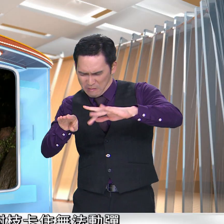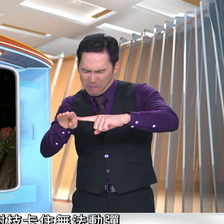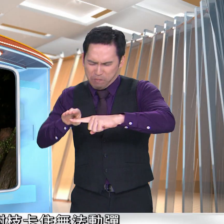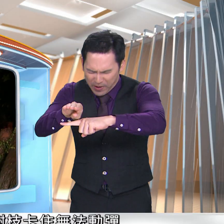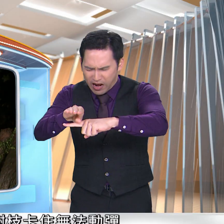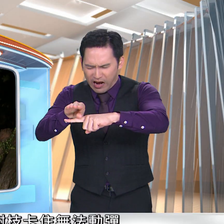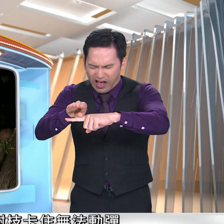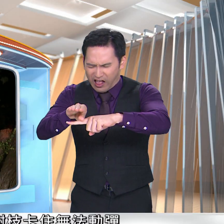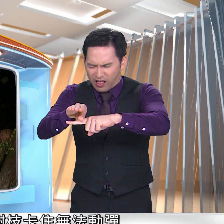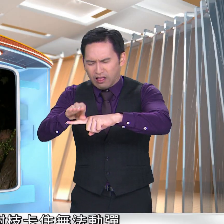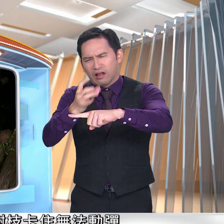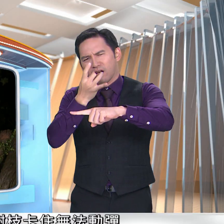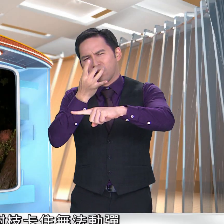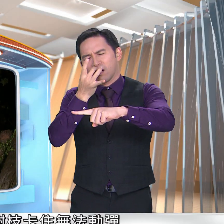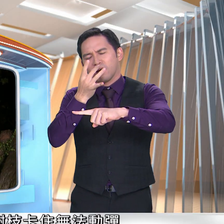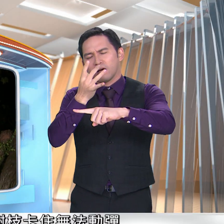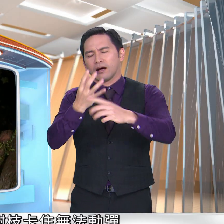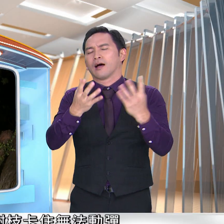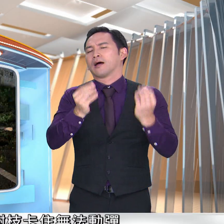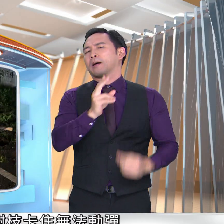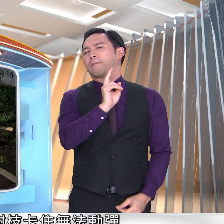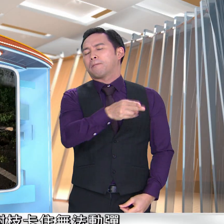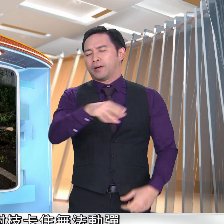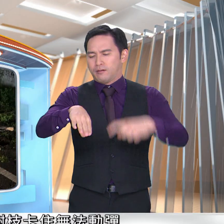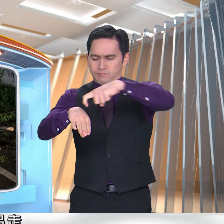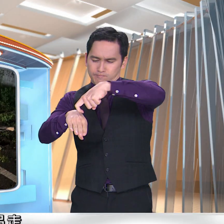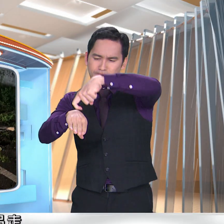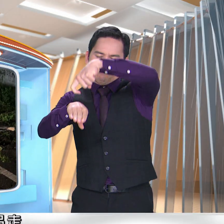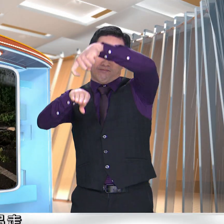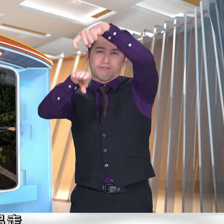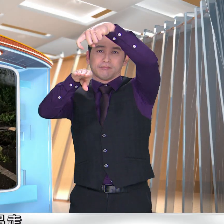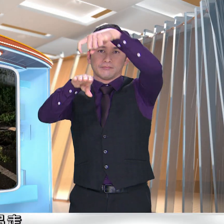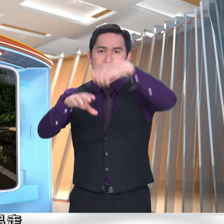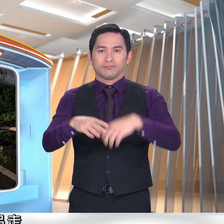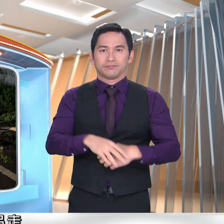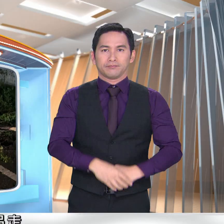给卡住，无法动弹，请拖吊业者将车拖走。